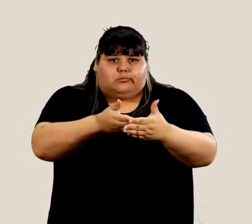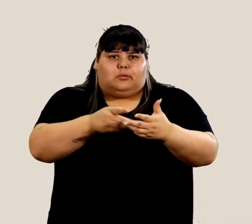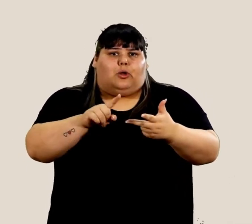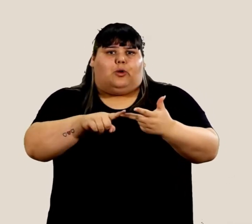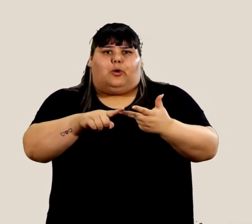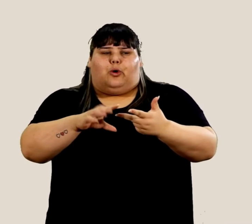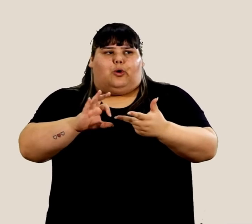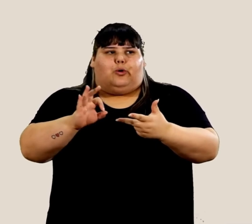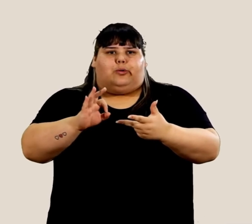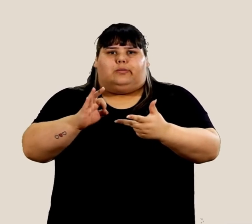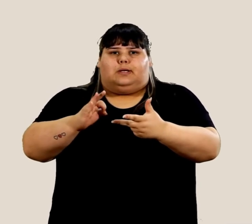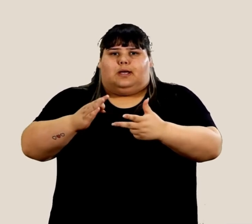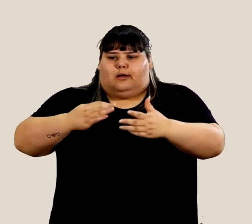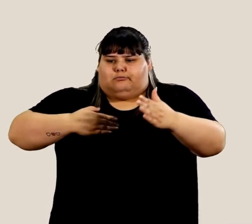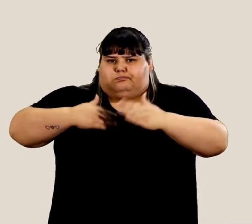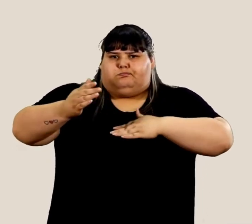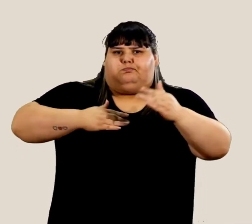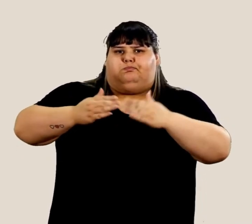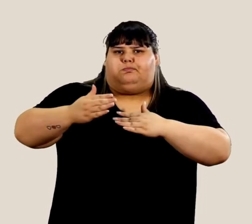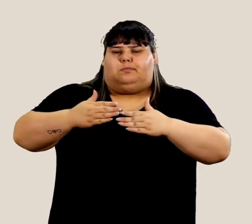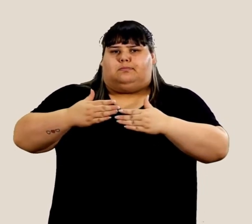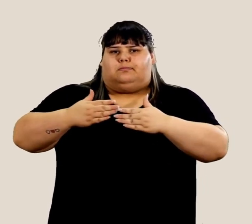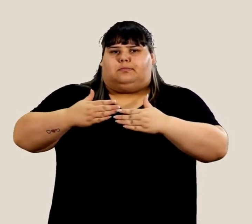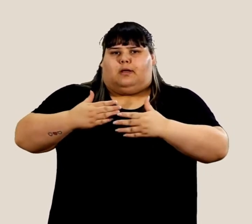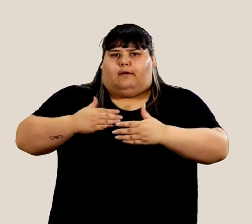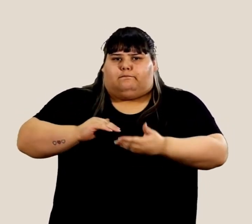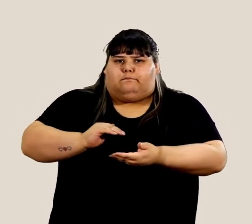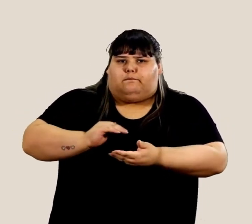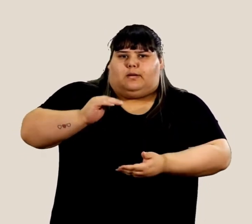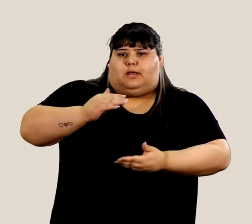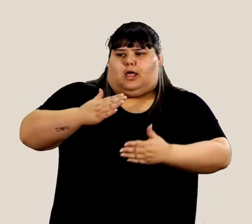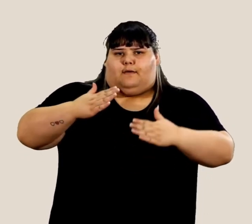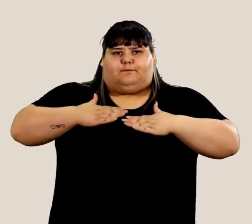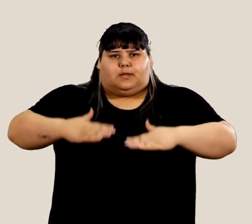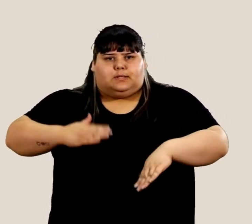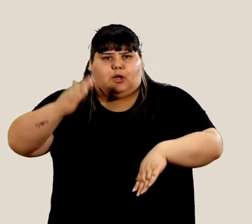o impedir su desarrollo físico, mental o moral.